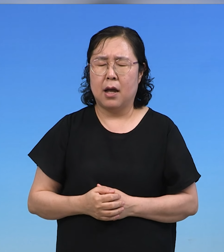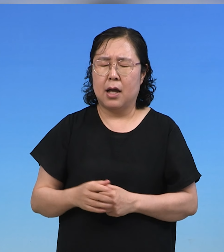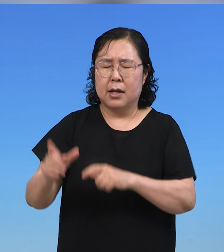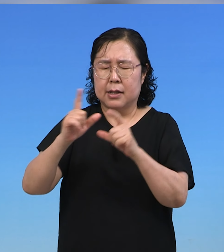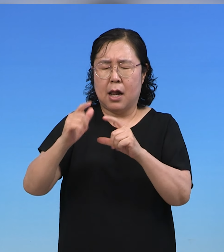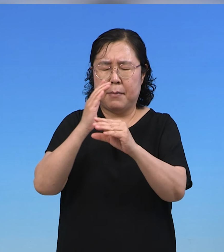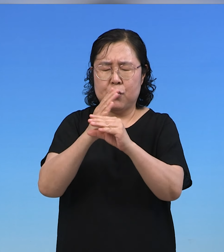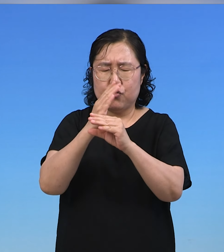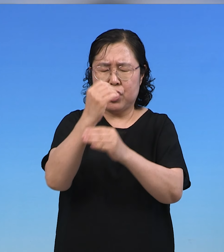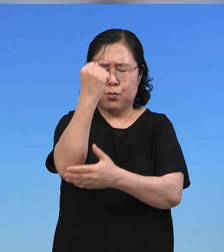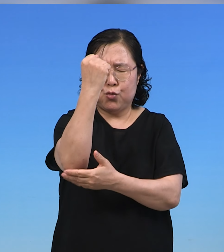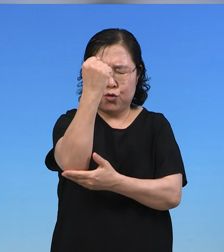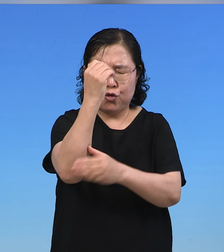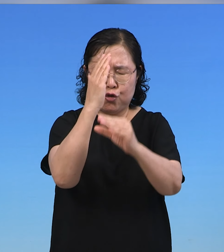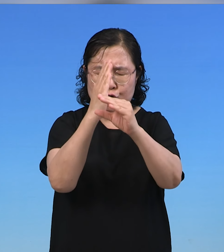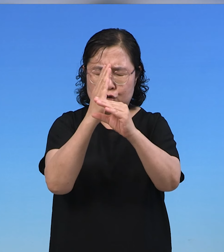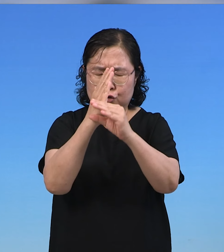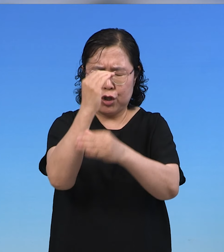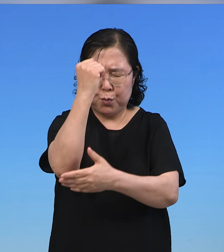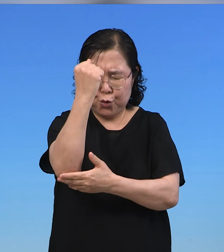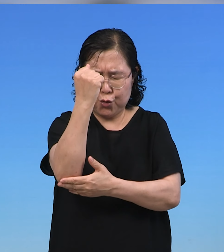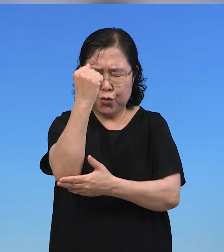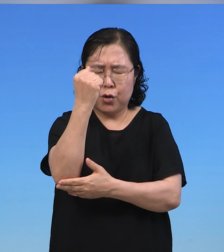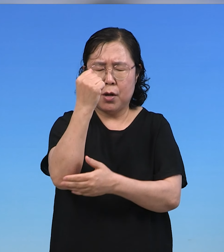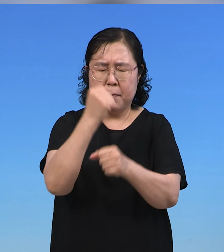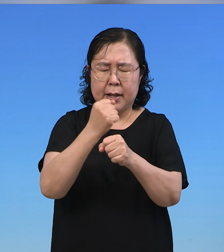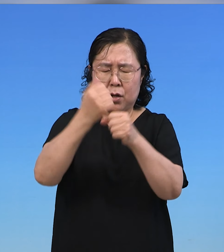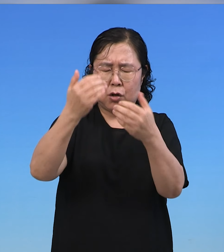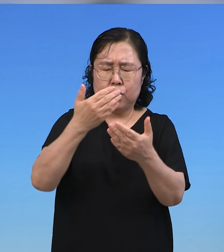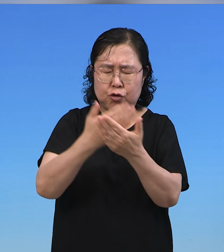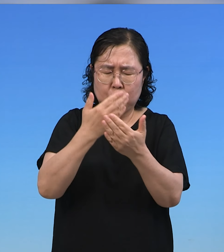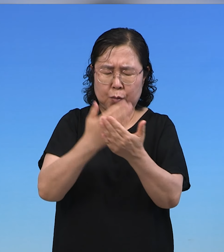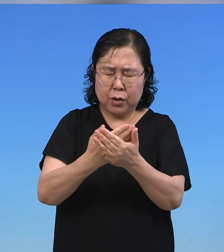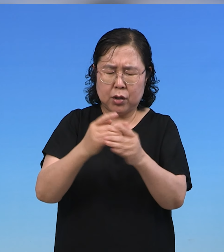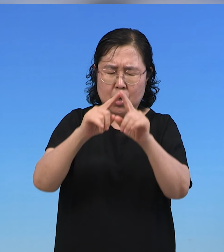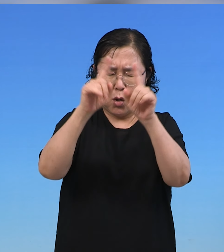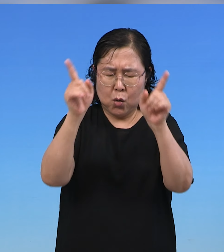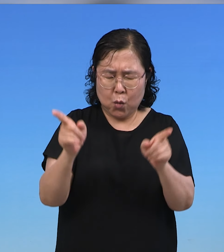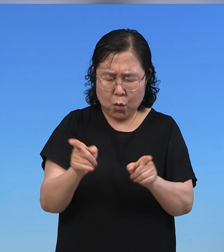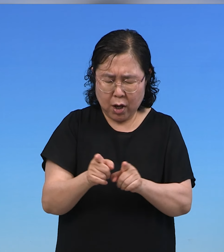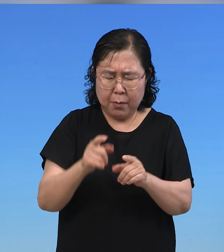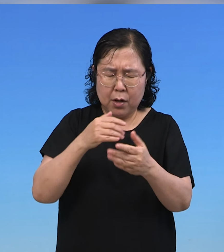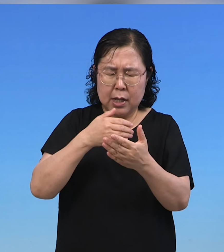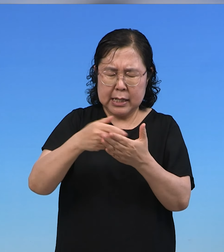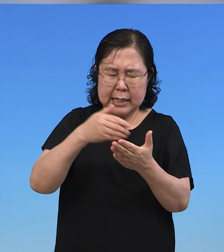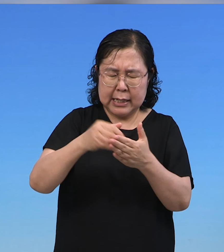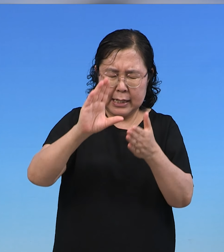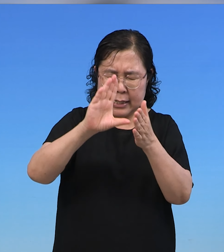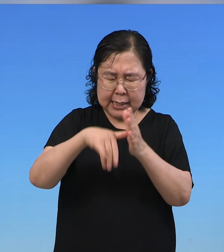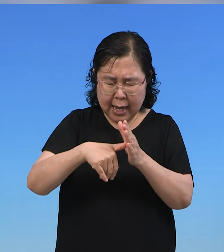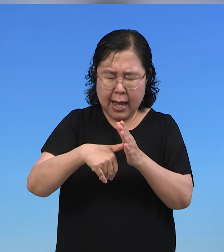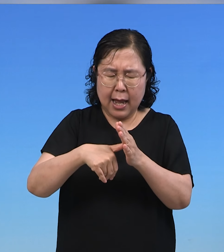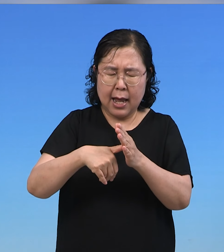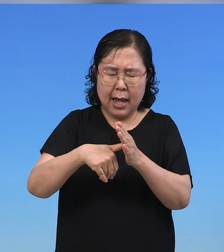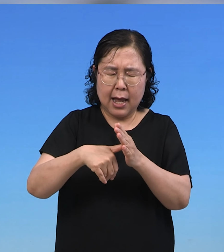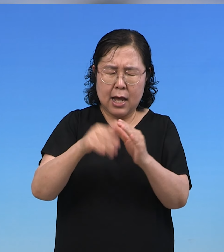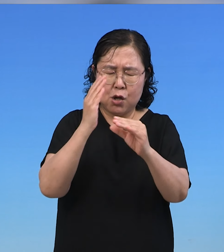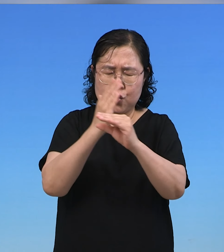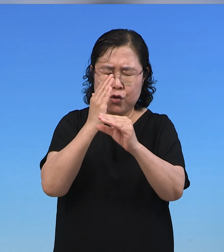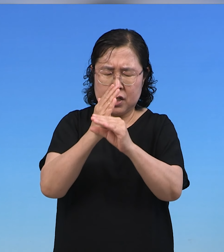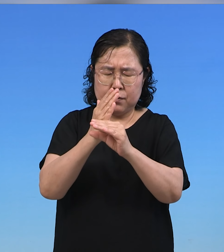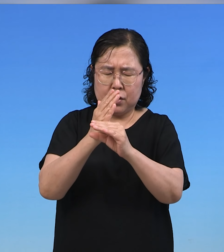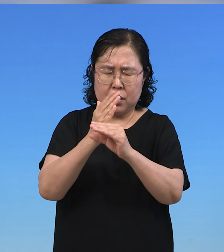중심축을 허락하여 주시옵소서. 원을 그리기 전에 콤파스로 그 도화지를 힘있게 먼저 쿡 그렇게 중심을